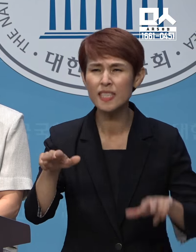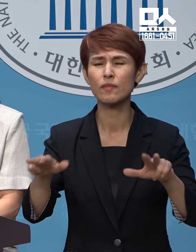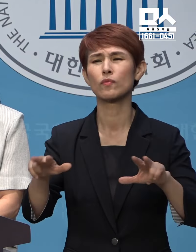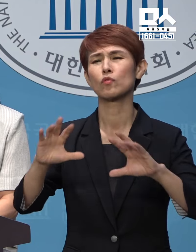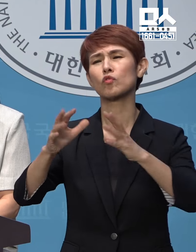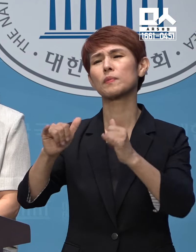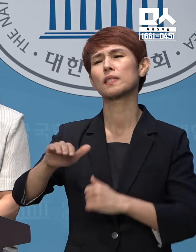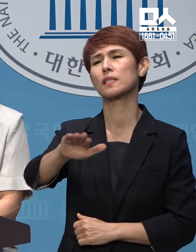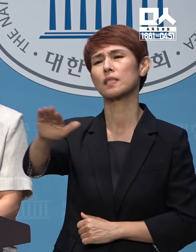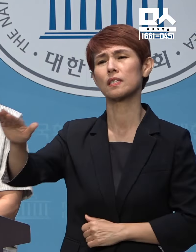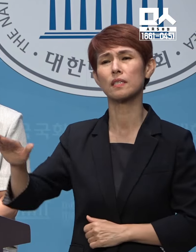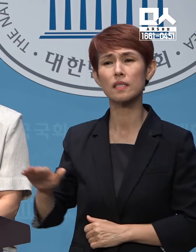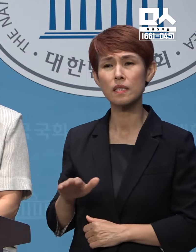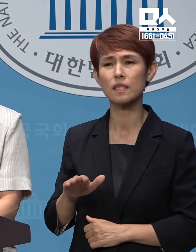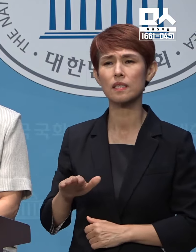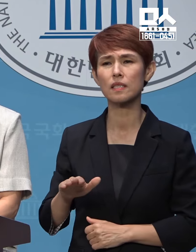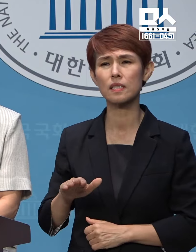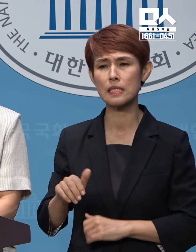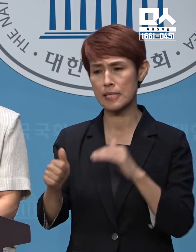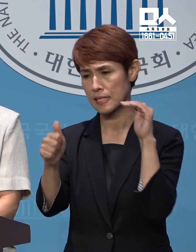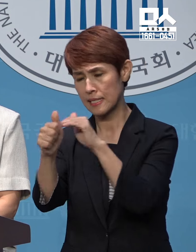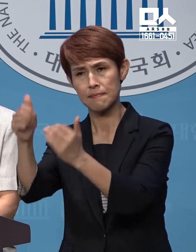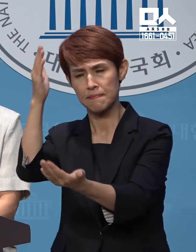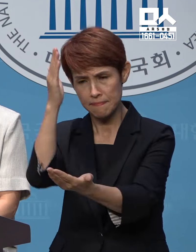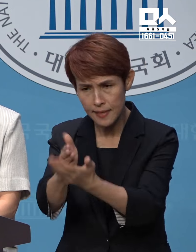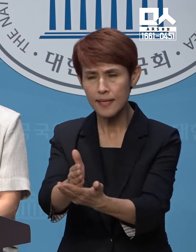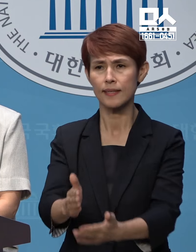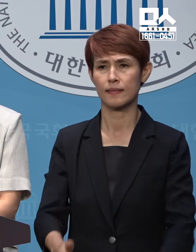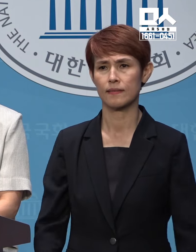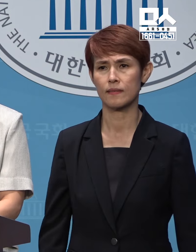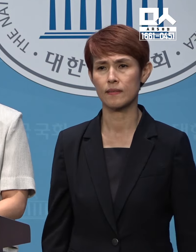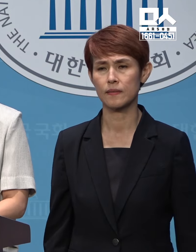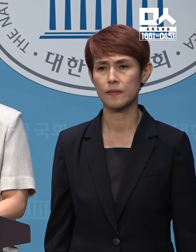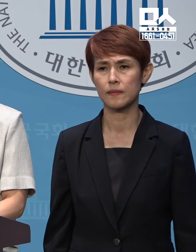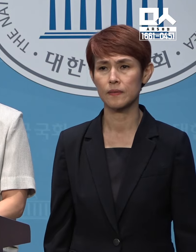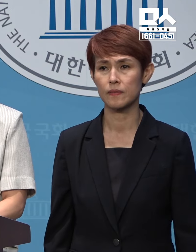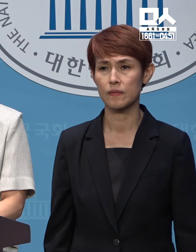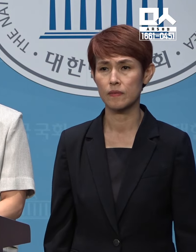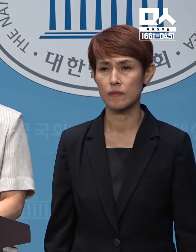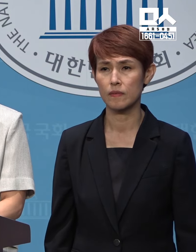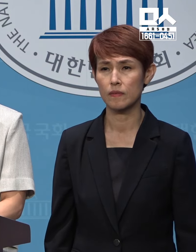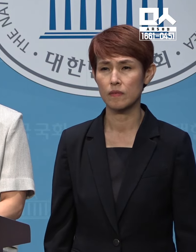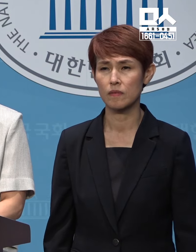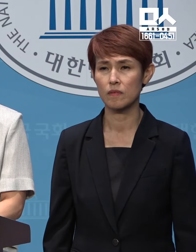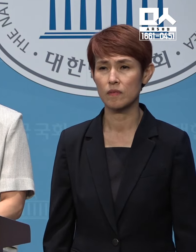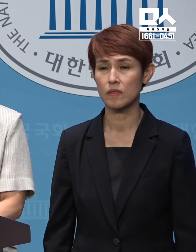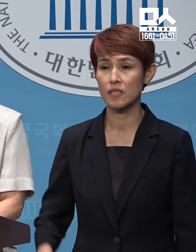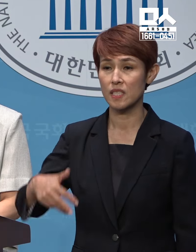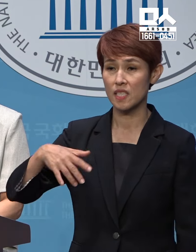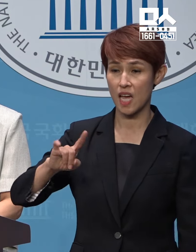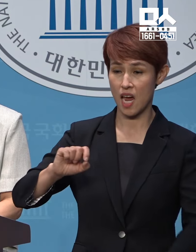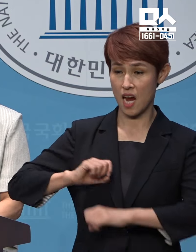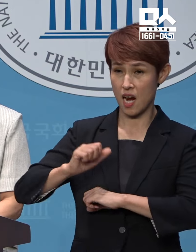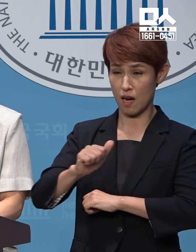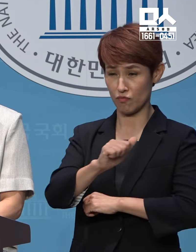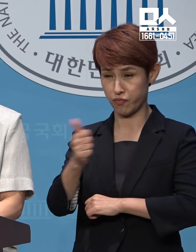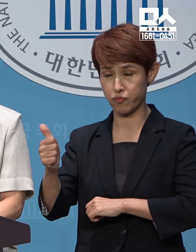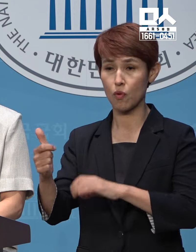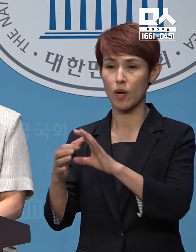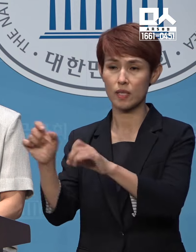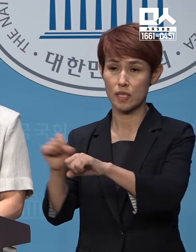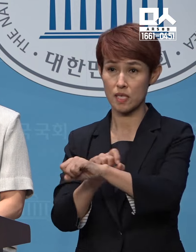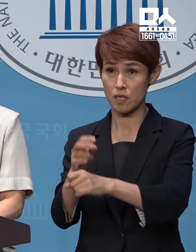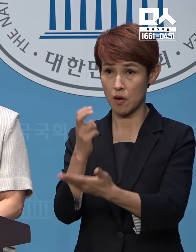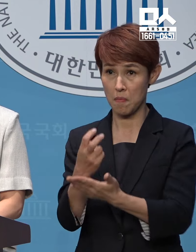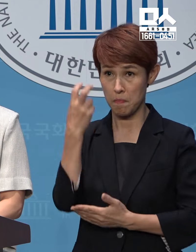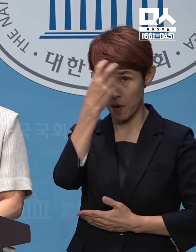국민, 애국 시민을 자극하지 말길 바랍니다. 곧 순직해병특검법이 국회를 통과해 윤